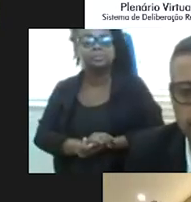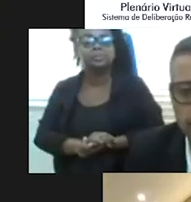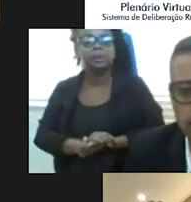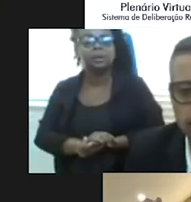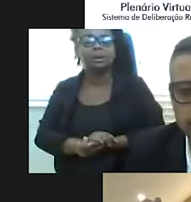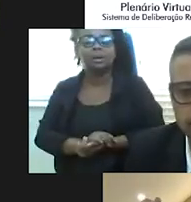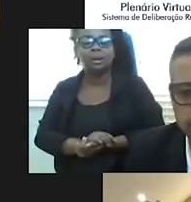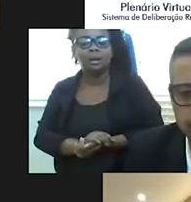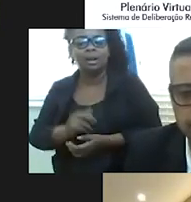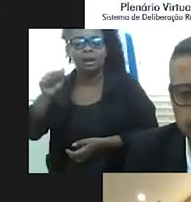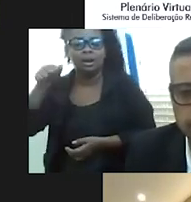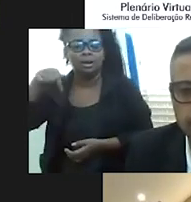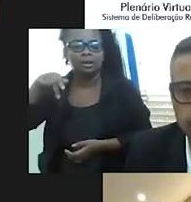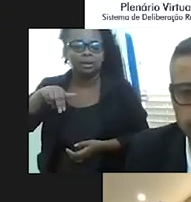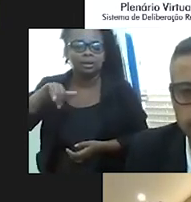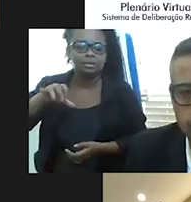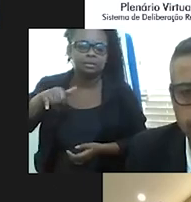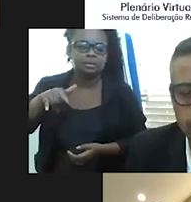Vereador Axilei.